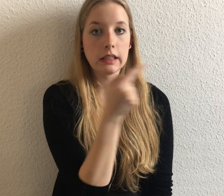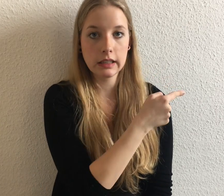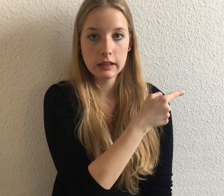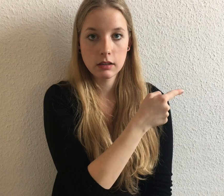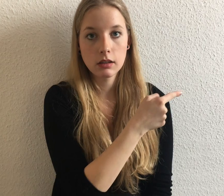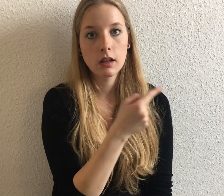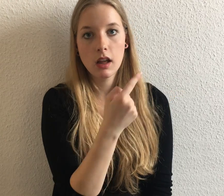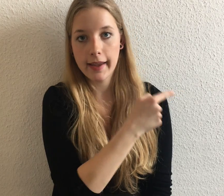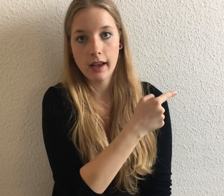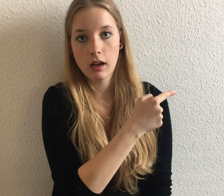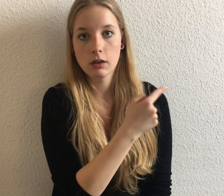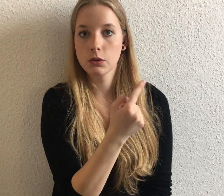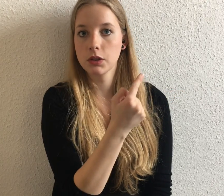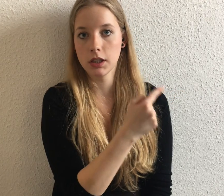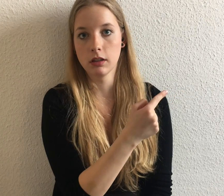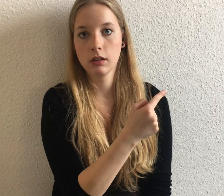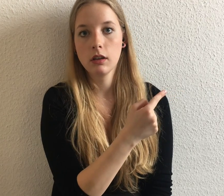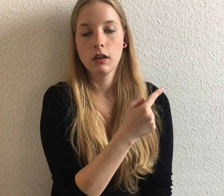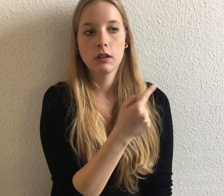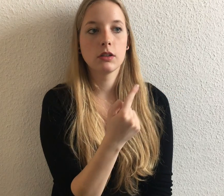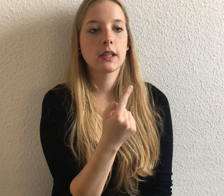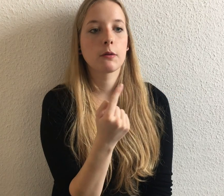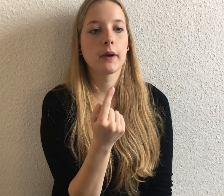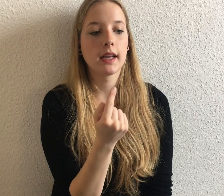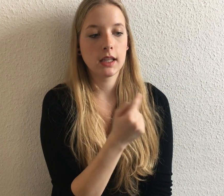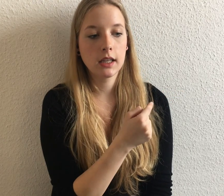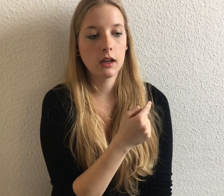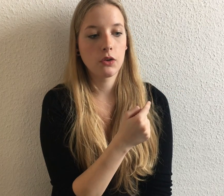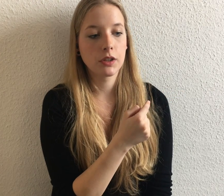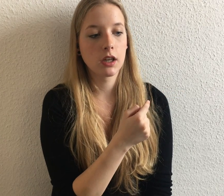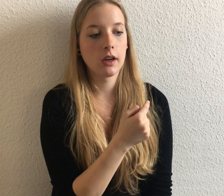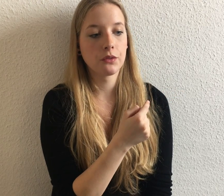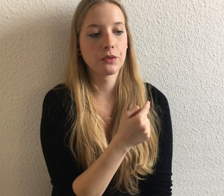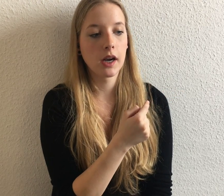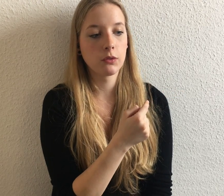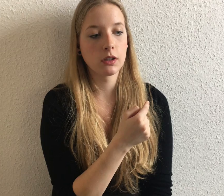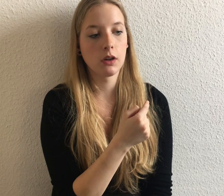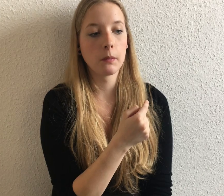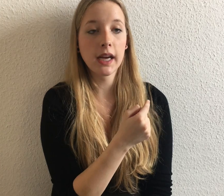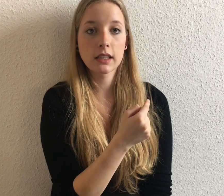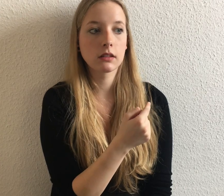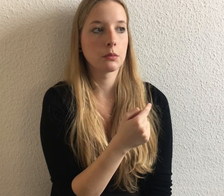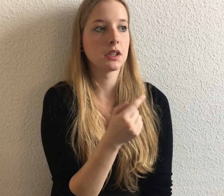Sie, er und ihr. Natürlich gibt es bei ihr auch wieder einen Fall, wo dann halt auch mehrere sind, zum Beispiel